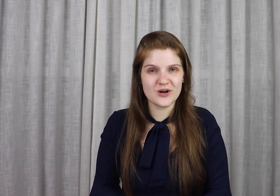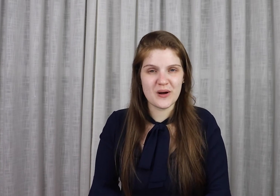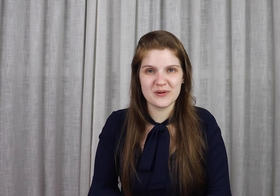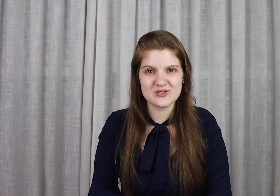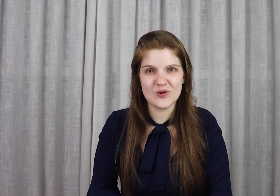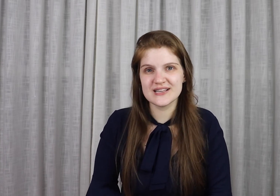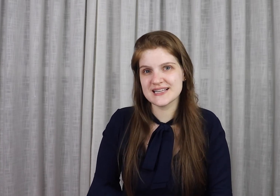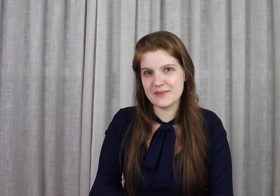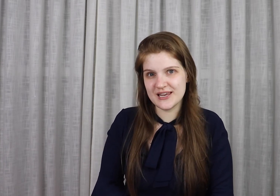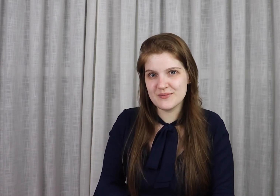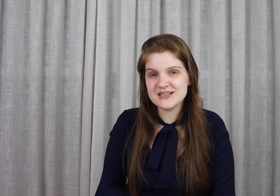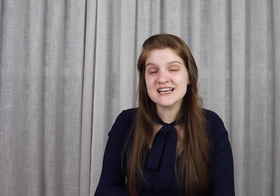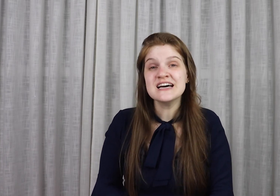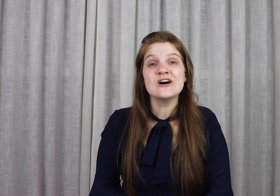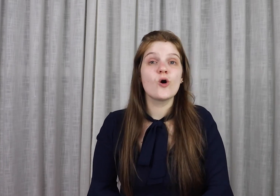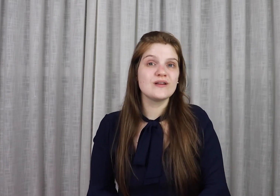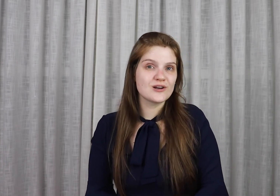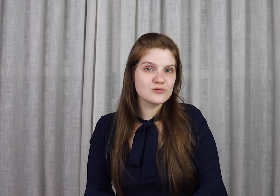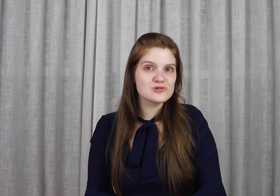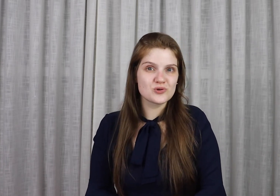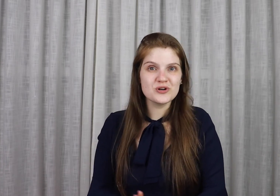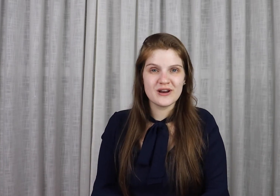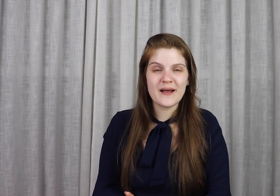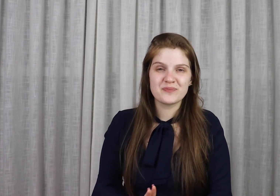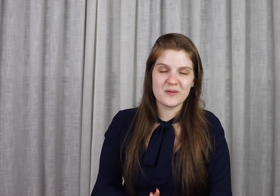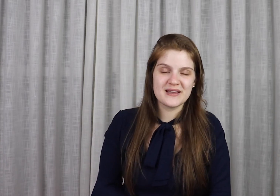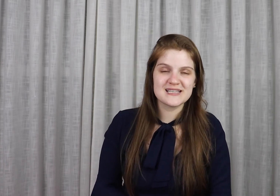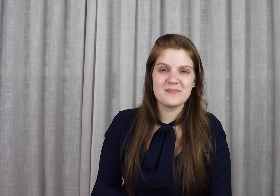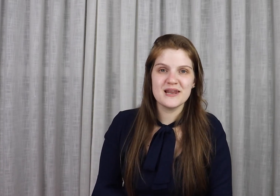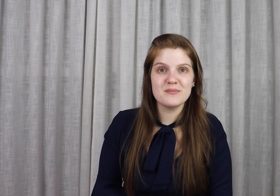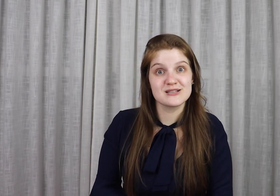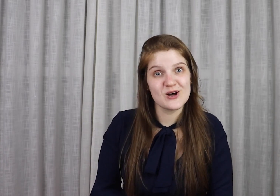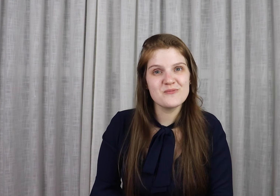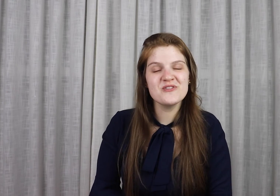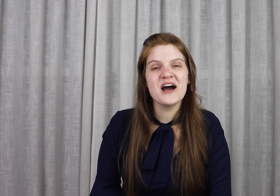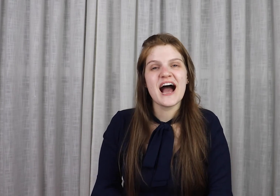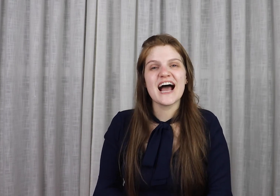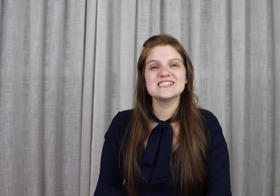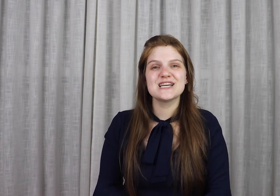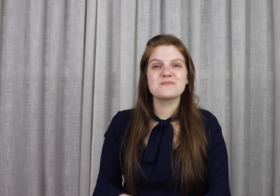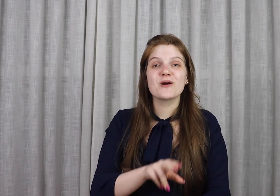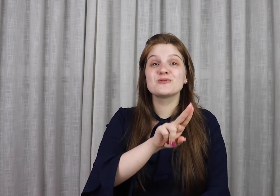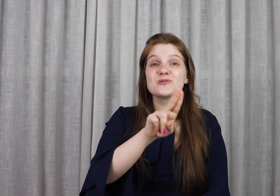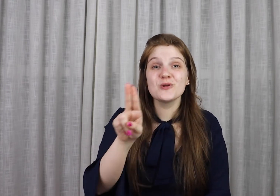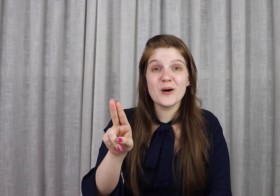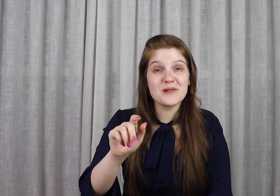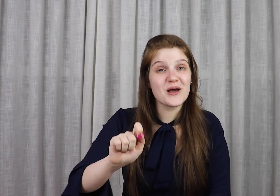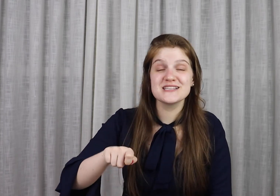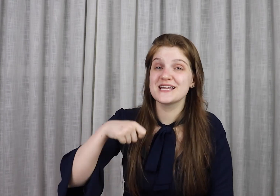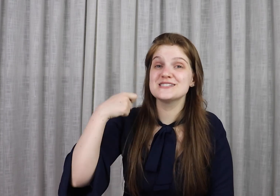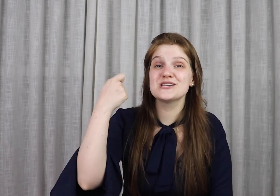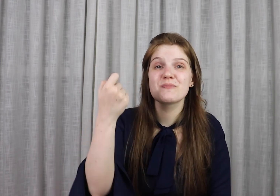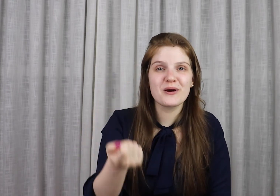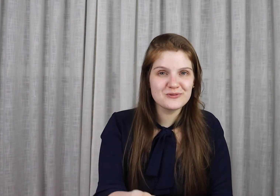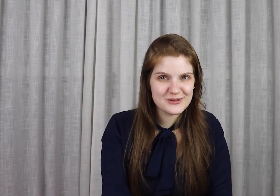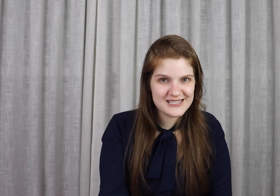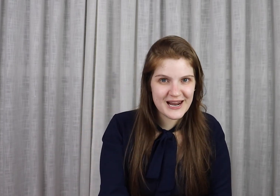uma pessoa que sabe Libras, ou então um surdo, né, que também sabe Libras, óbvio, a gente pergunta o nome e logo em seguida a gente pergunta o sinal,